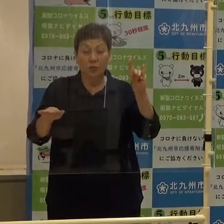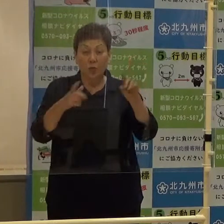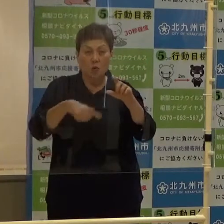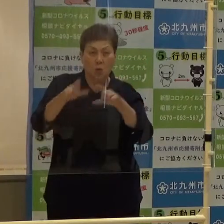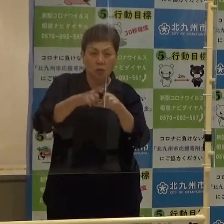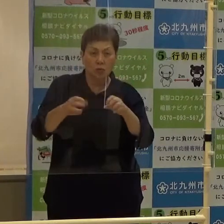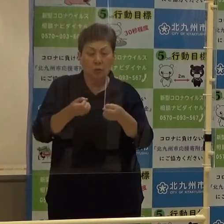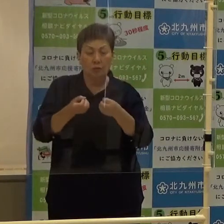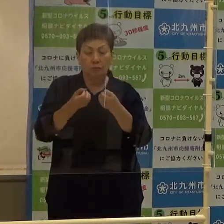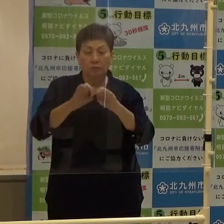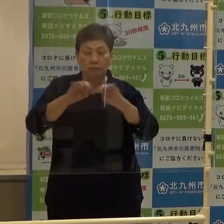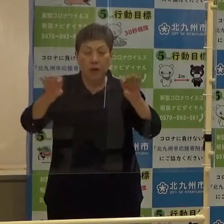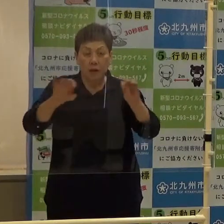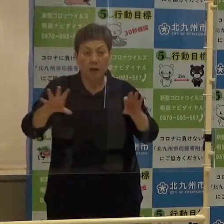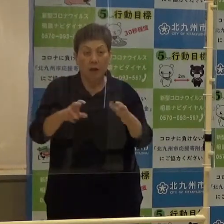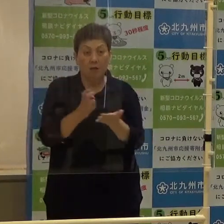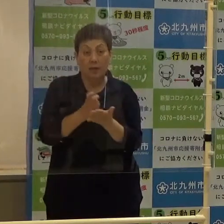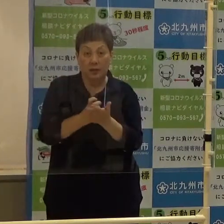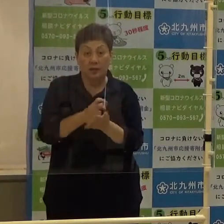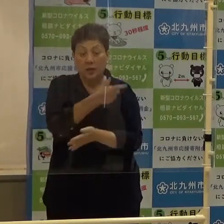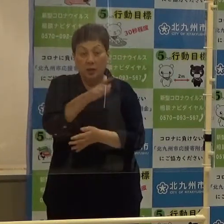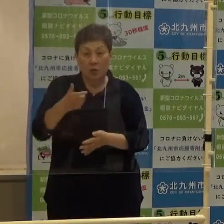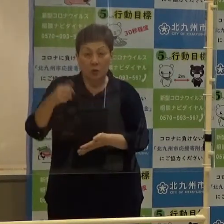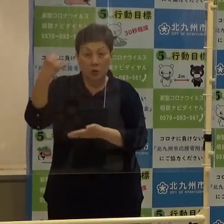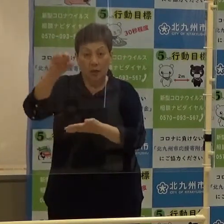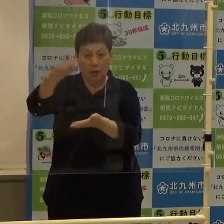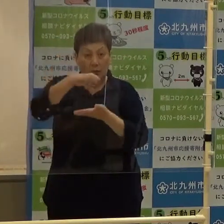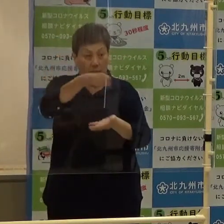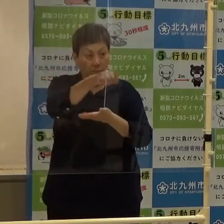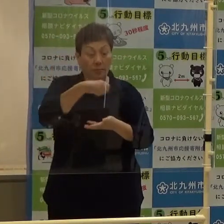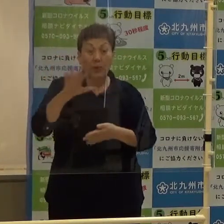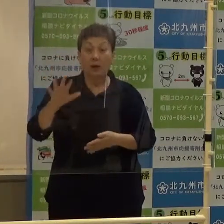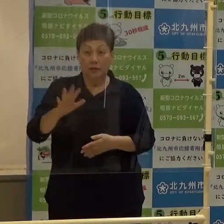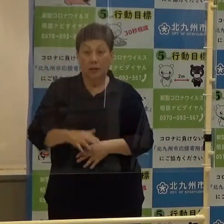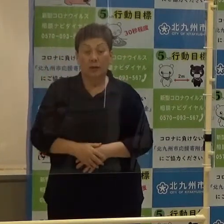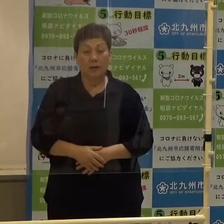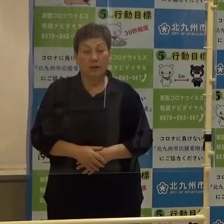見が、当初から寄せられていたと思います。